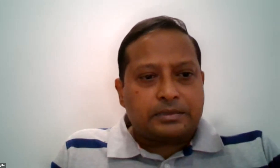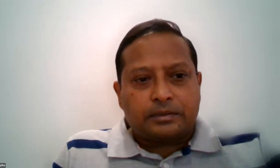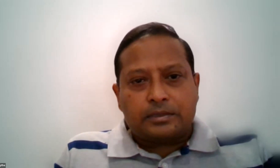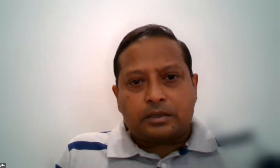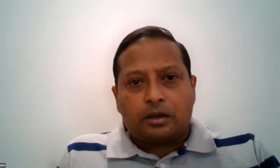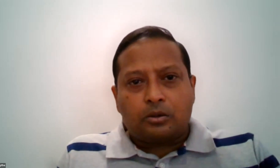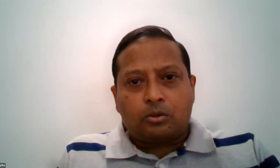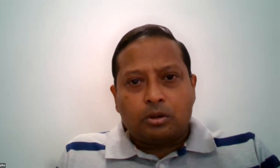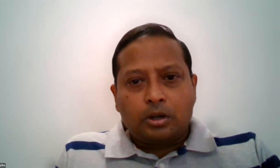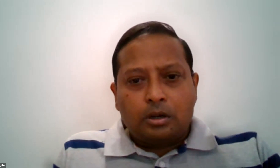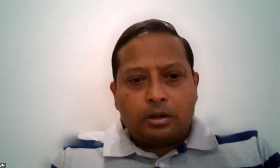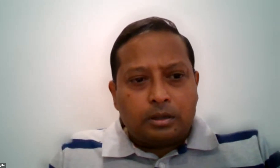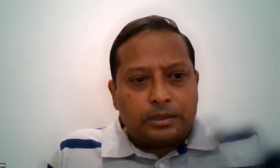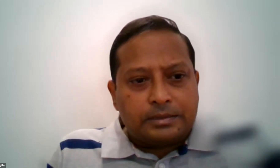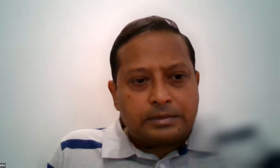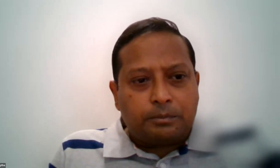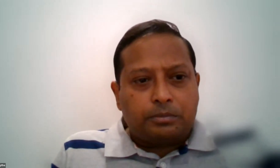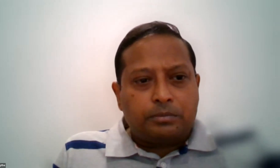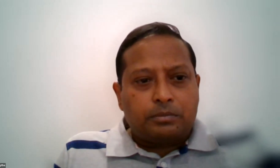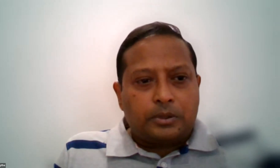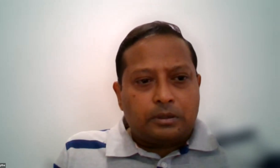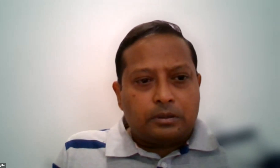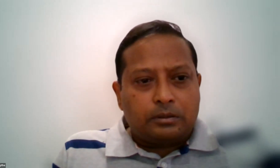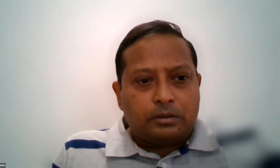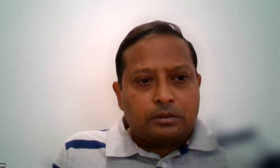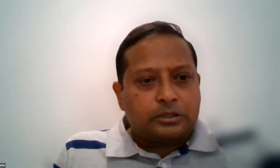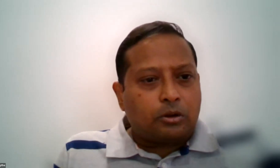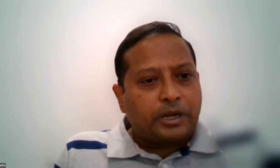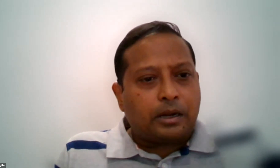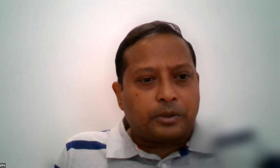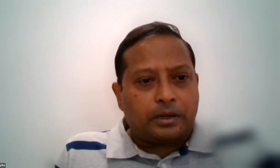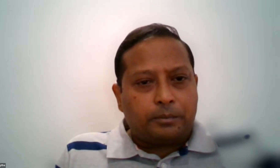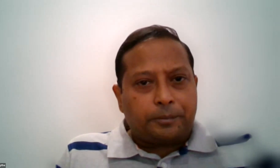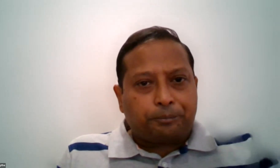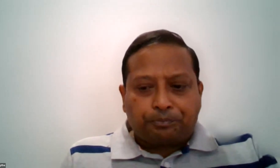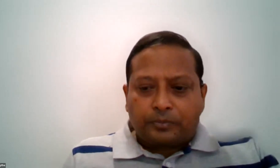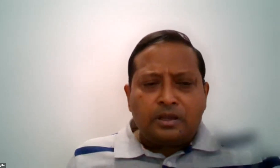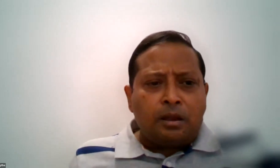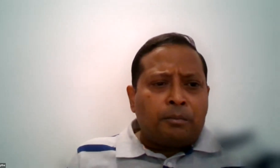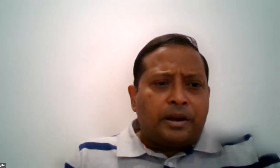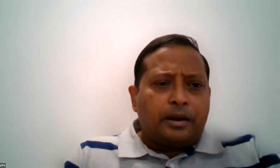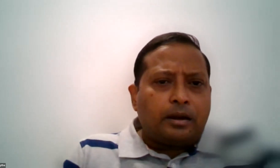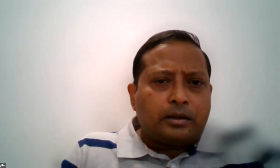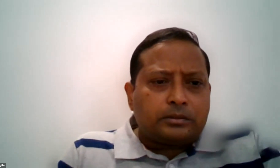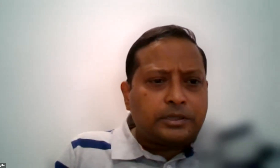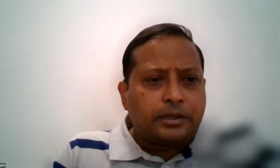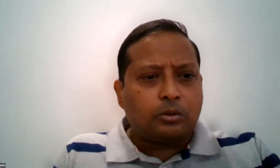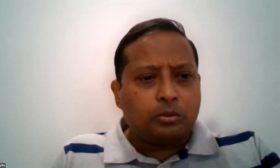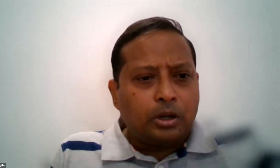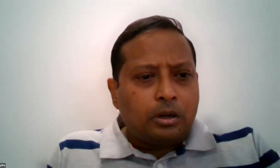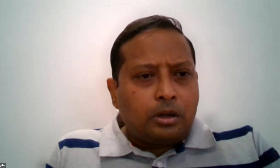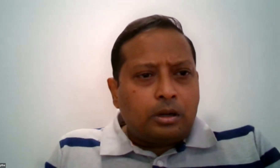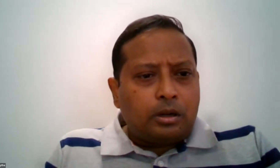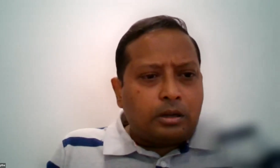मदद कर सकती है सरकार को इन सब दिशाओं में काम करने में. मैं अगर शेयर